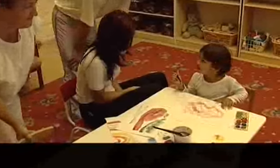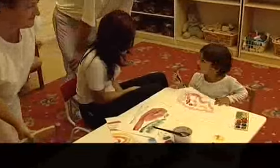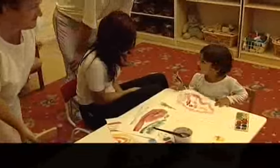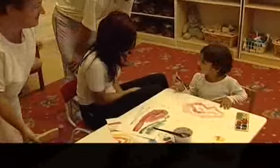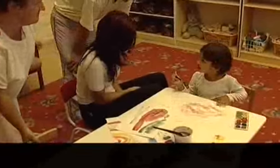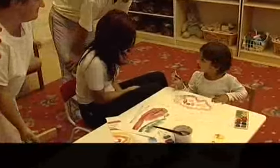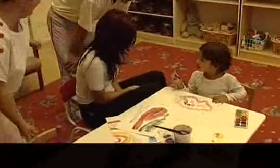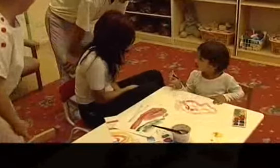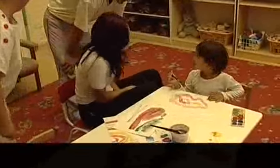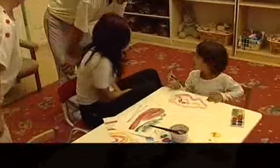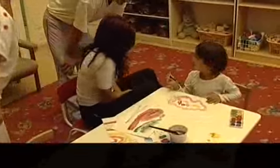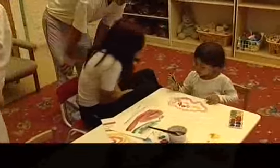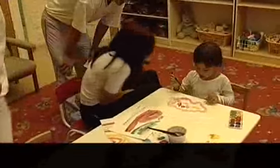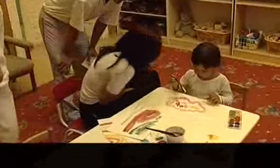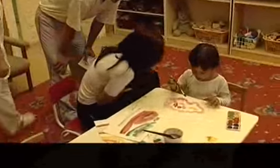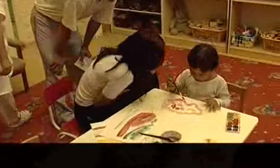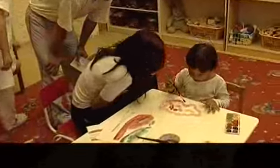Na.